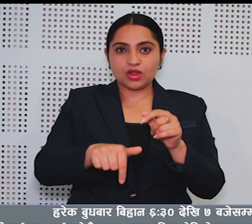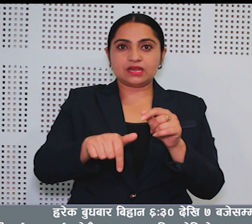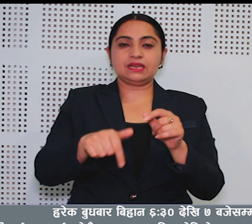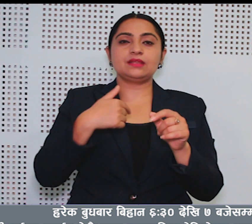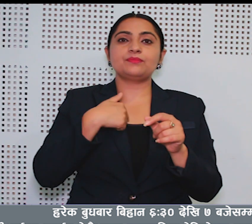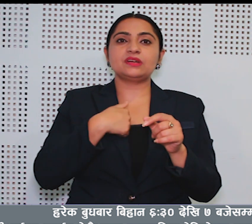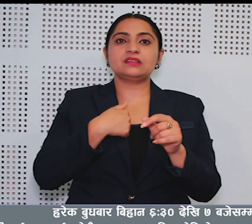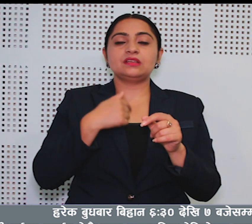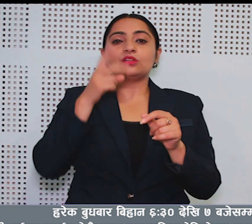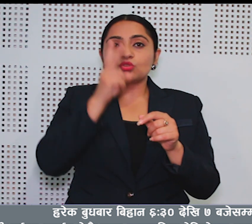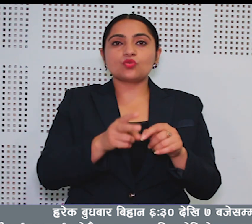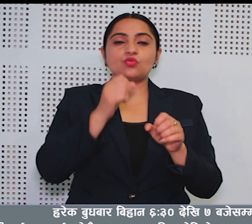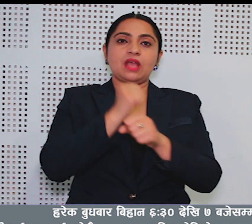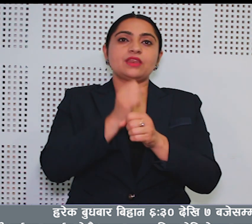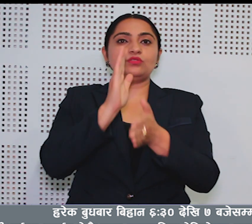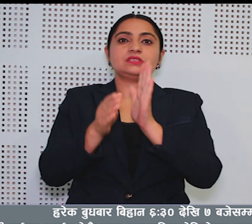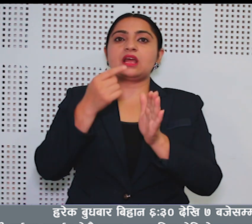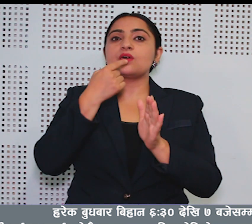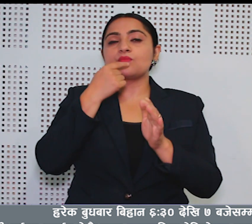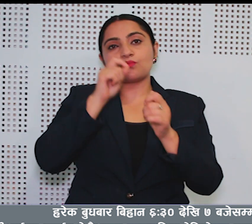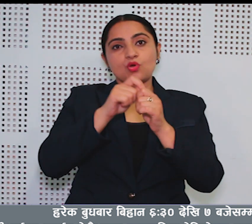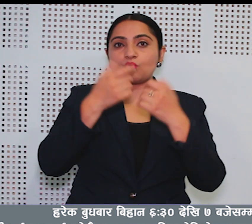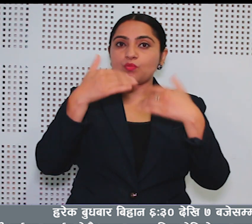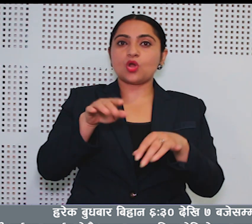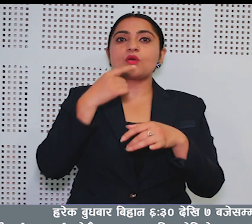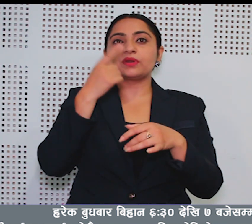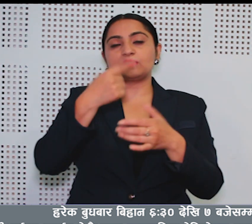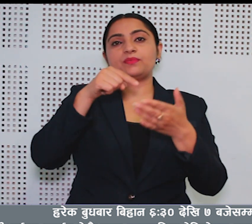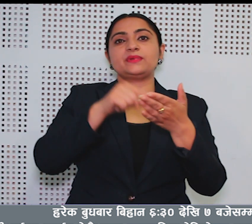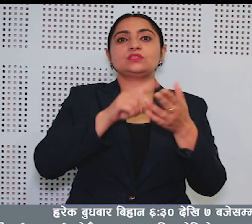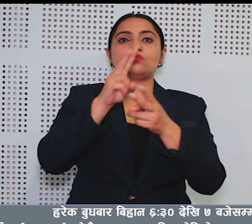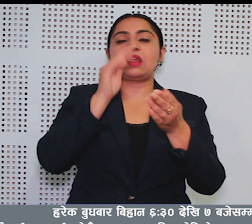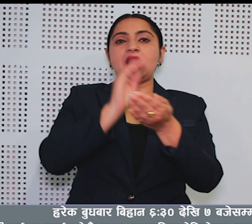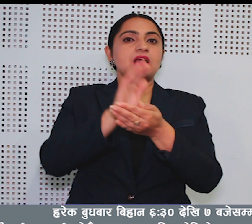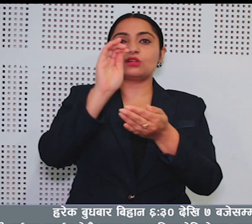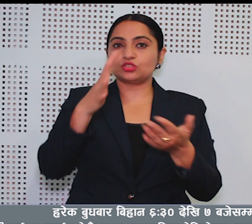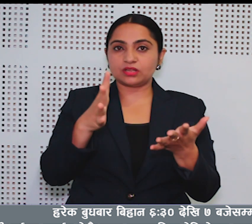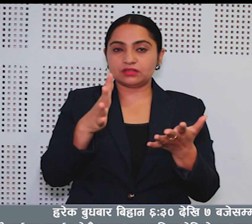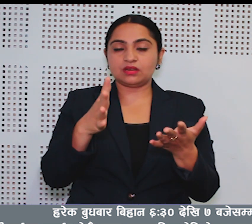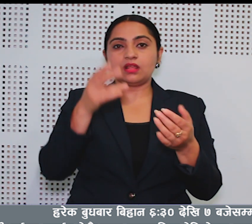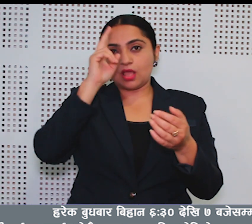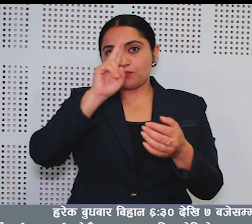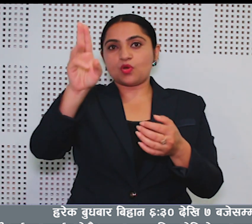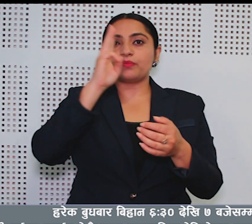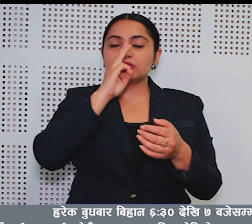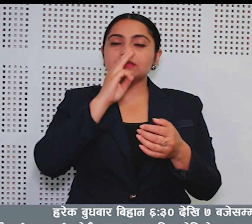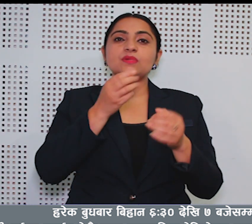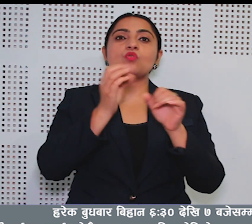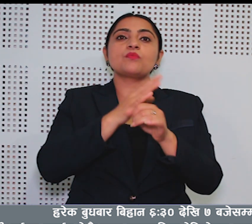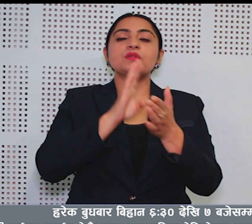ठोस यो कार्ययोजना बनिसक्यो भनेर यहाँको बीचमा मैले मेरा कुराहरू राख्न नसके तापनि भावी दिनमा यो कोभिडबाट प्रभावित भएको र भोलि